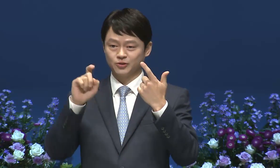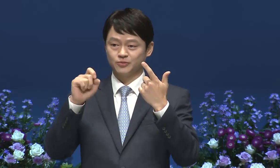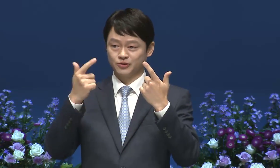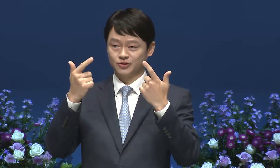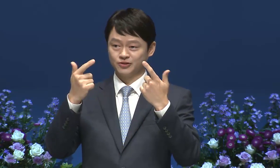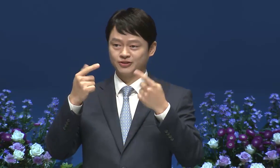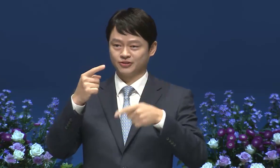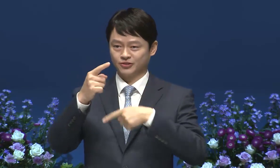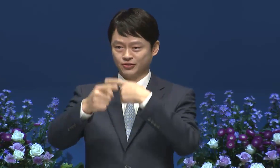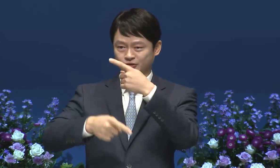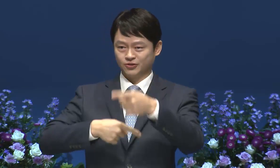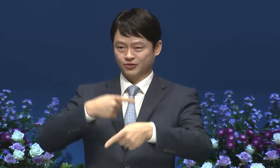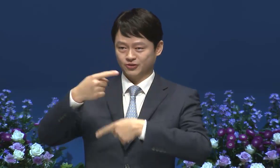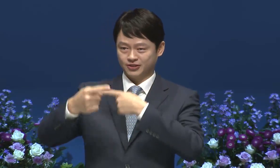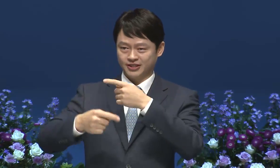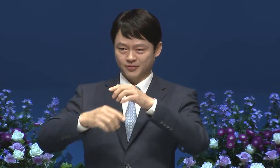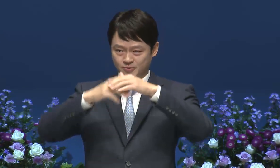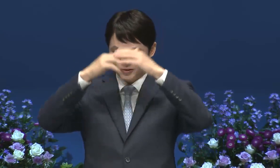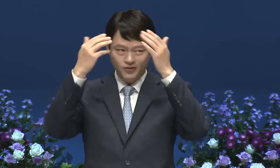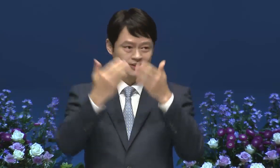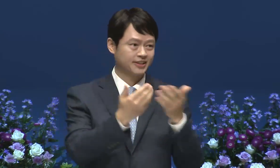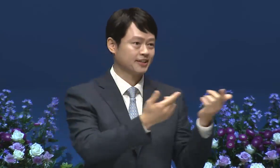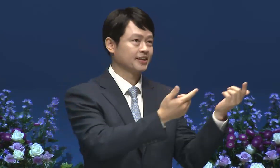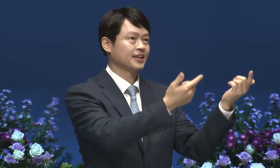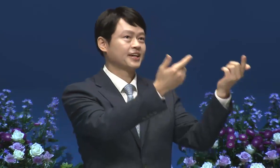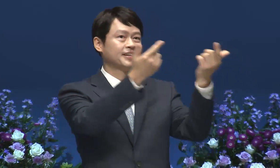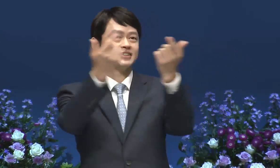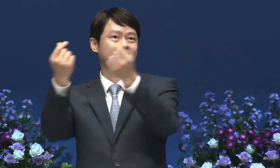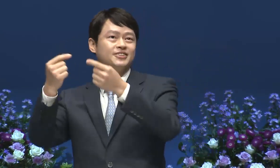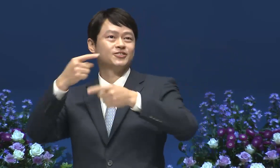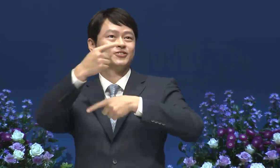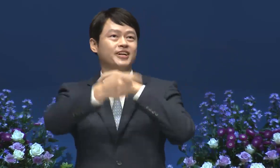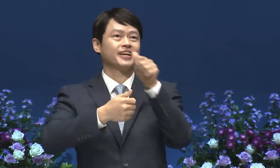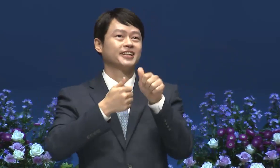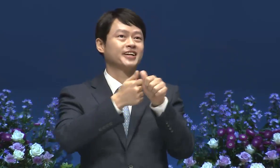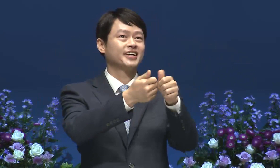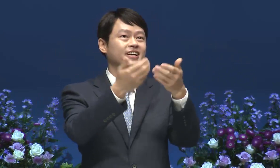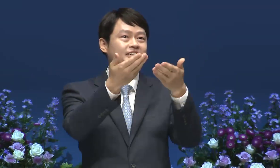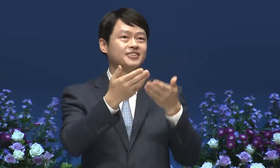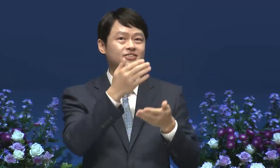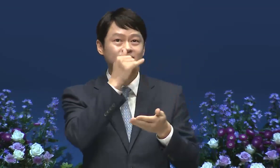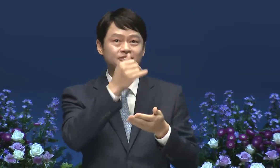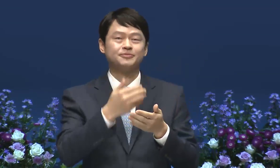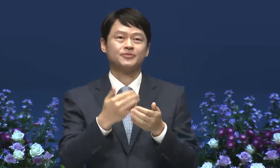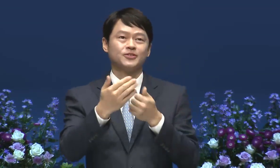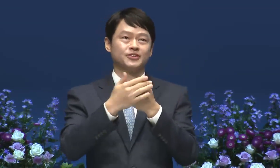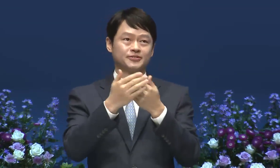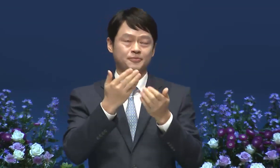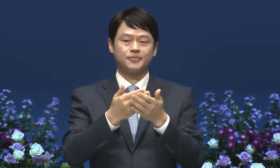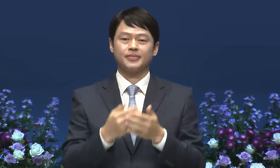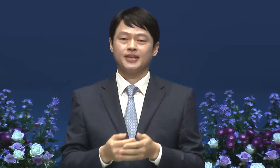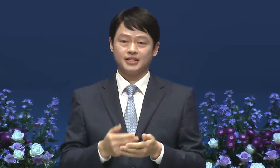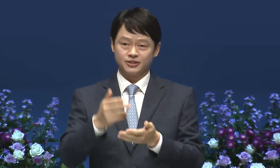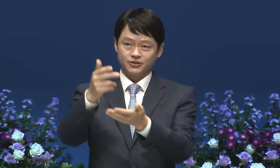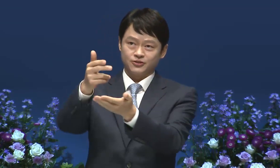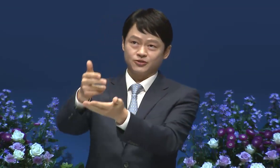마태복음 16장 16절 다 같이 수어로 신앙 고백을 했으면 좋겠습니다. 다 같이 저를 보고 수어를 따라해